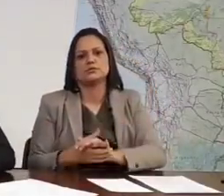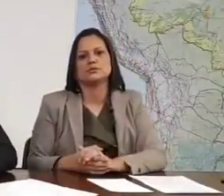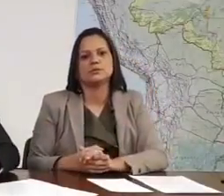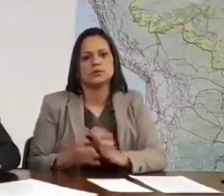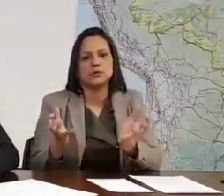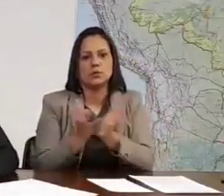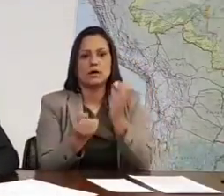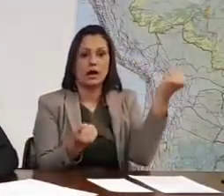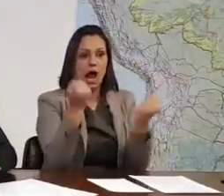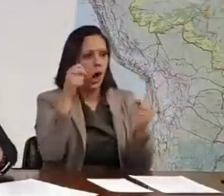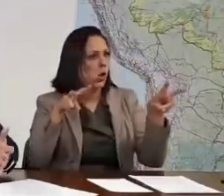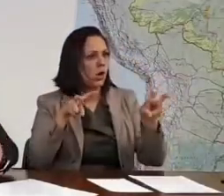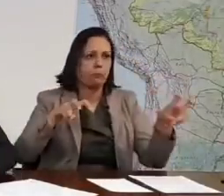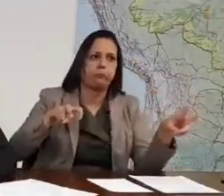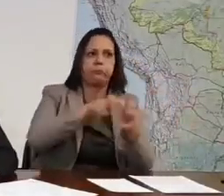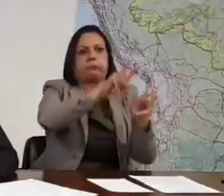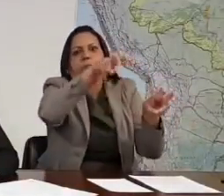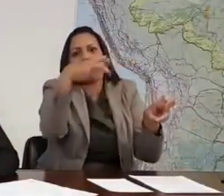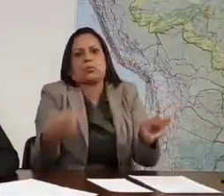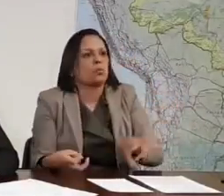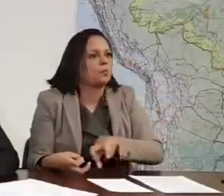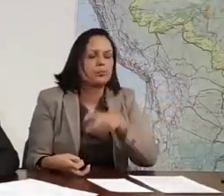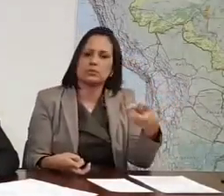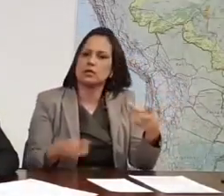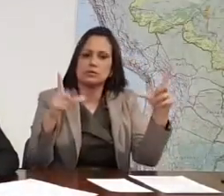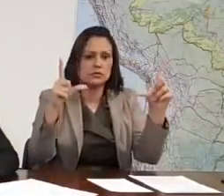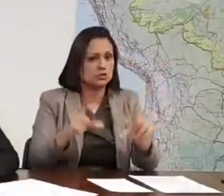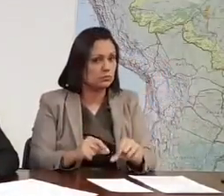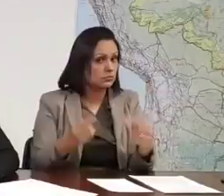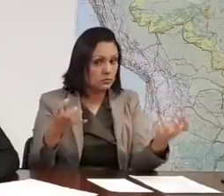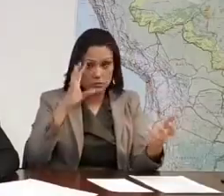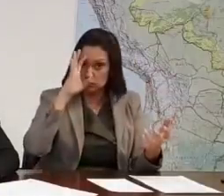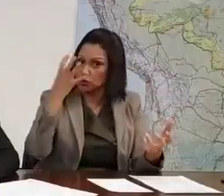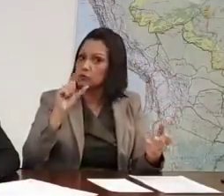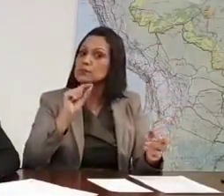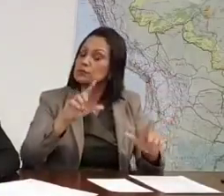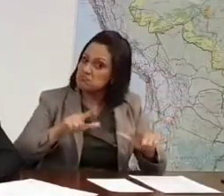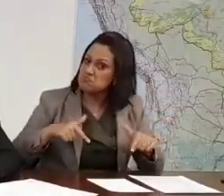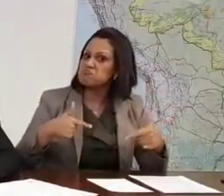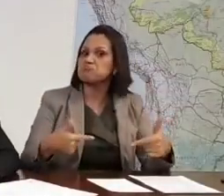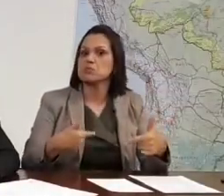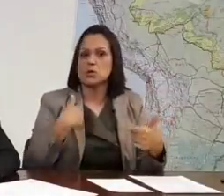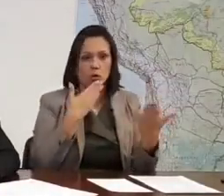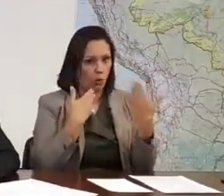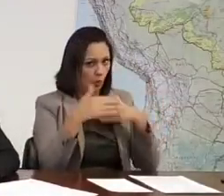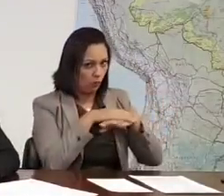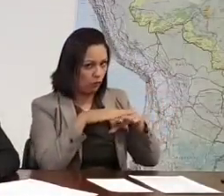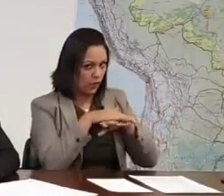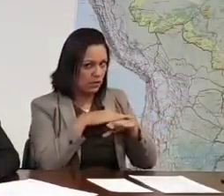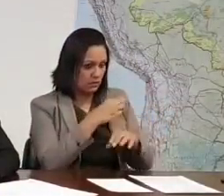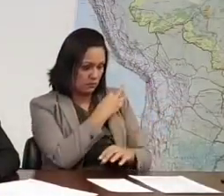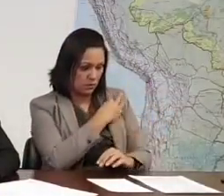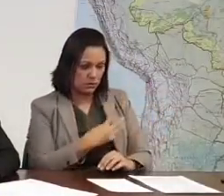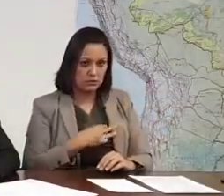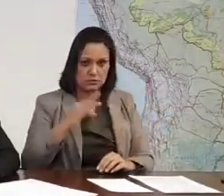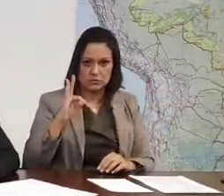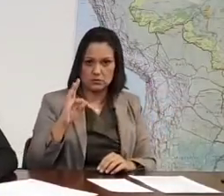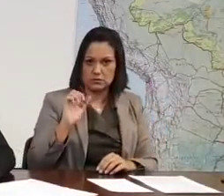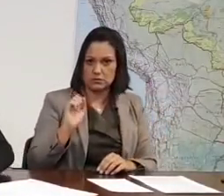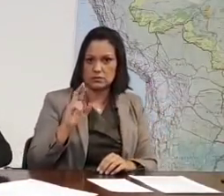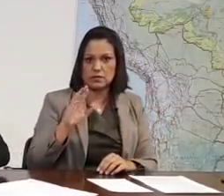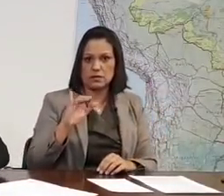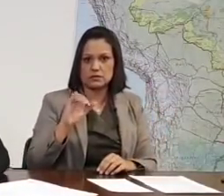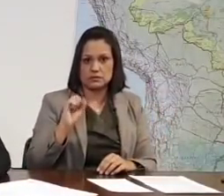de acidentes de trânsito. O que a gente pode fazer? Uma decisão ousada. Conversei com o ministro Tarcísio, da